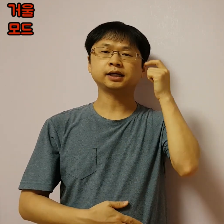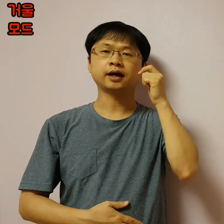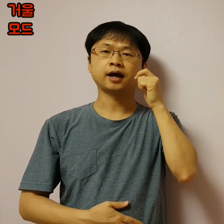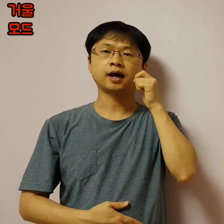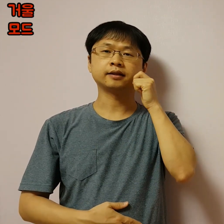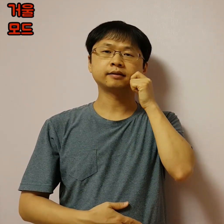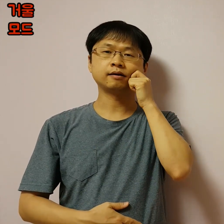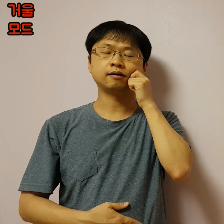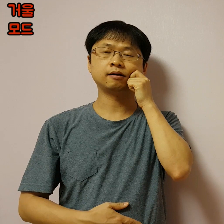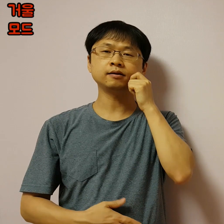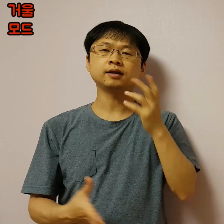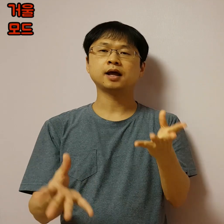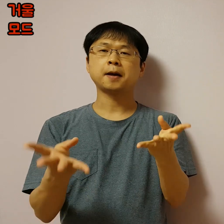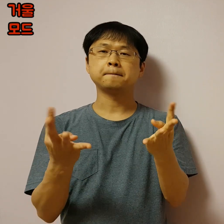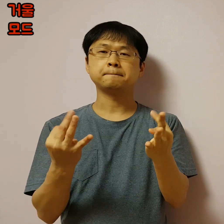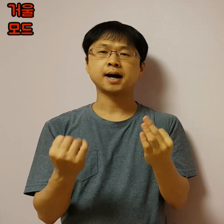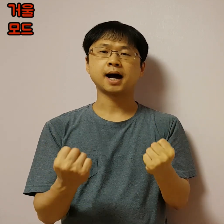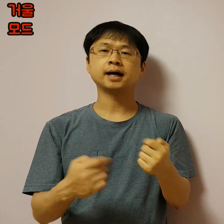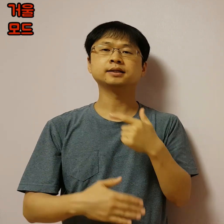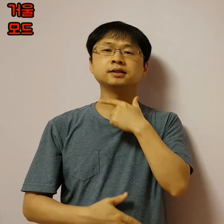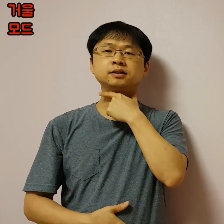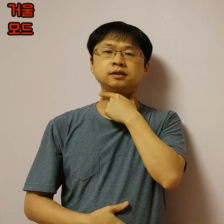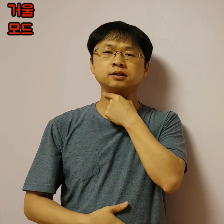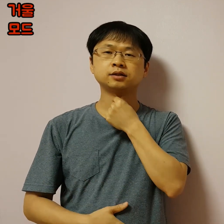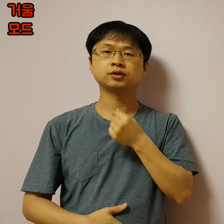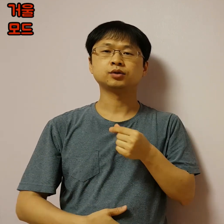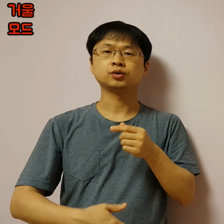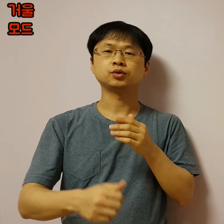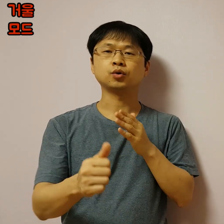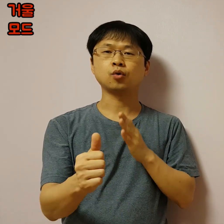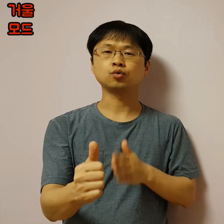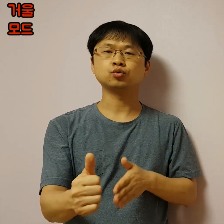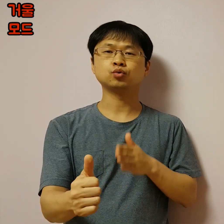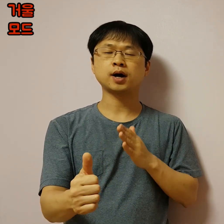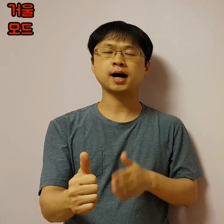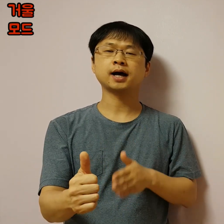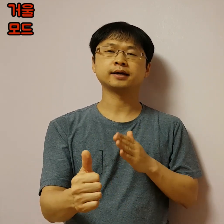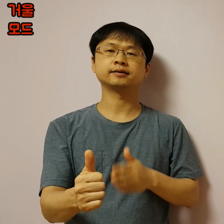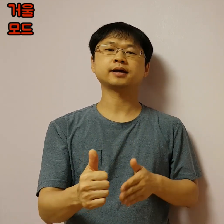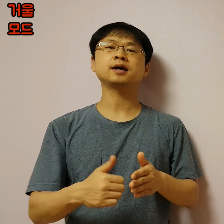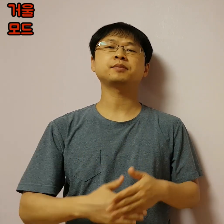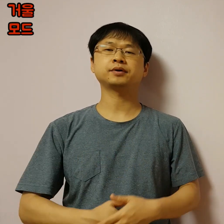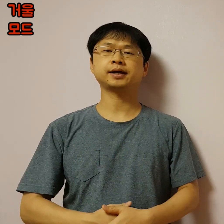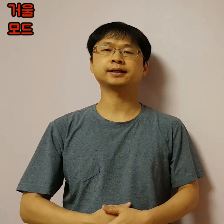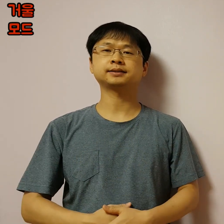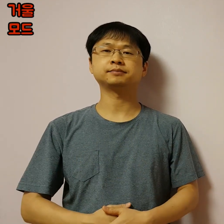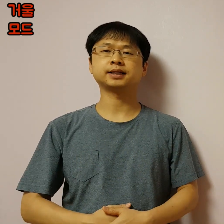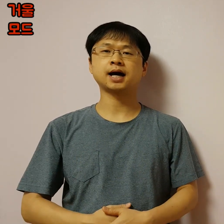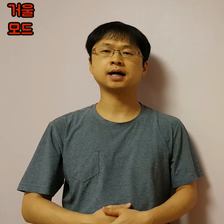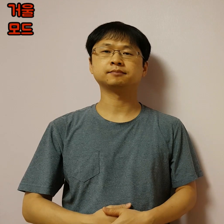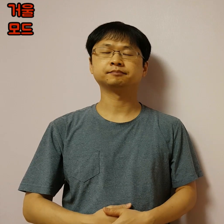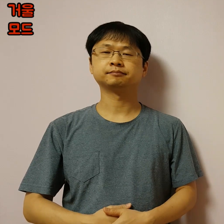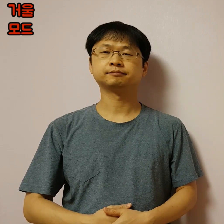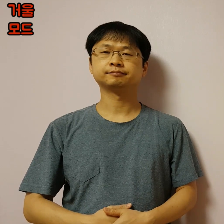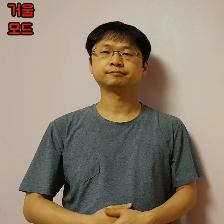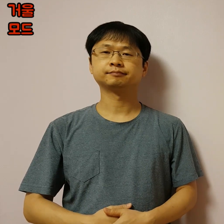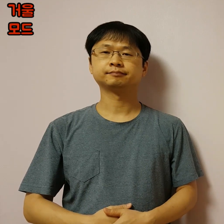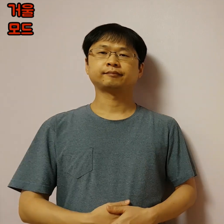뜻하지 않던 많은 요구와 이렇게 표현하였습니다.